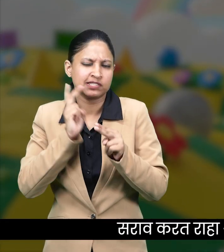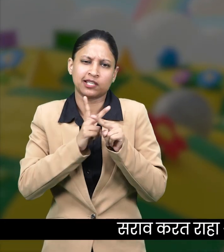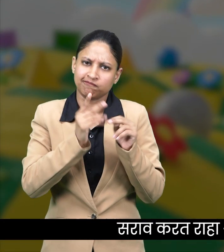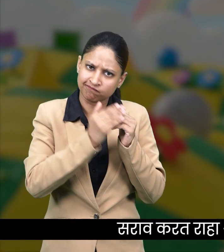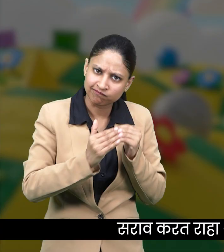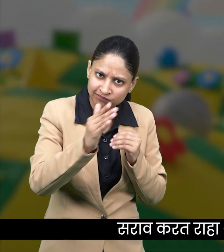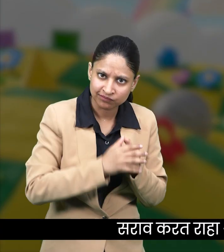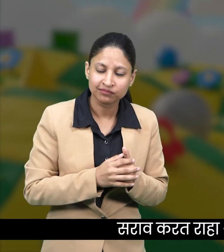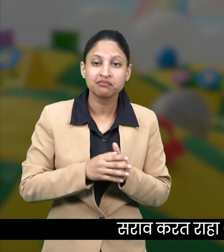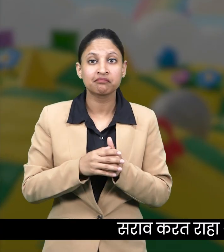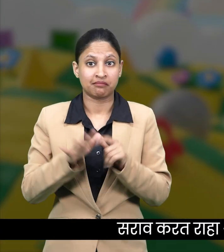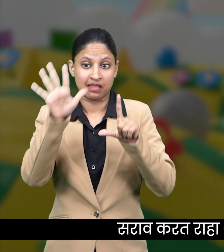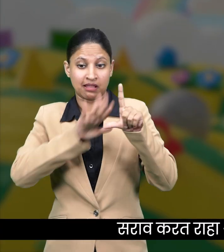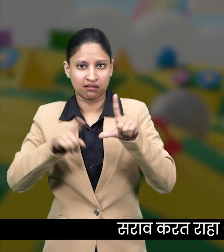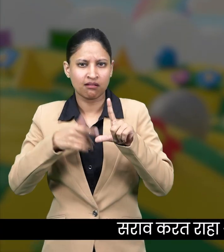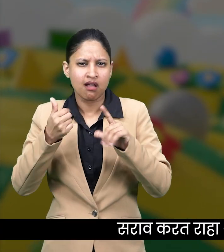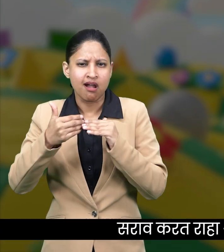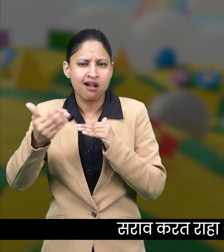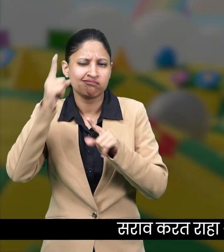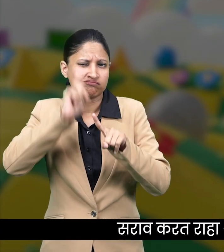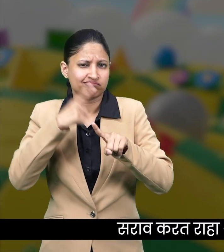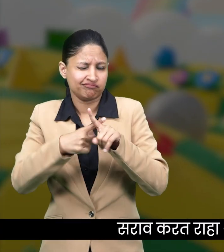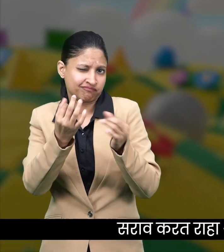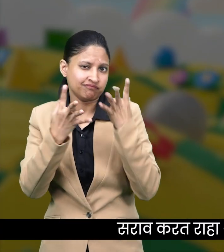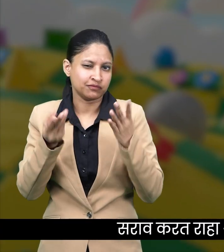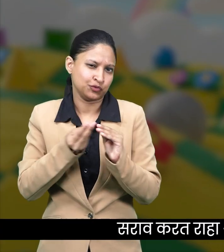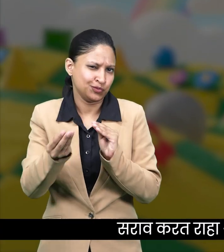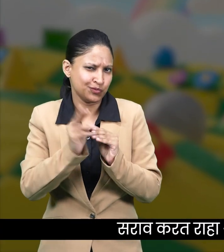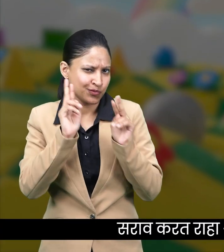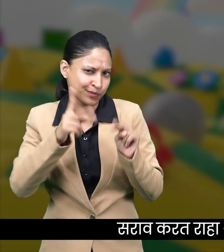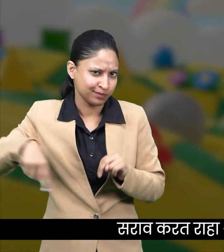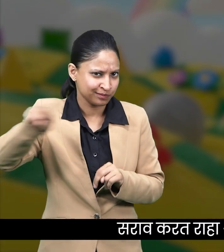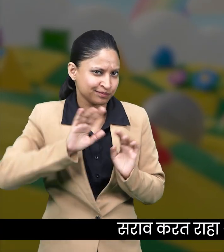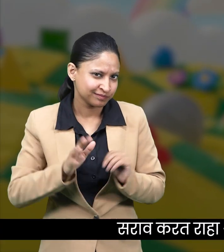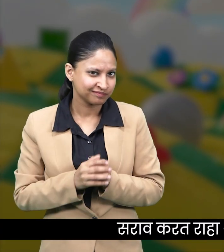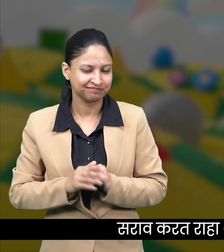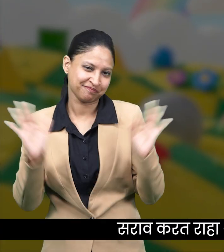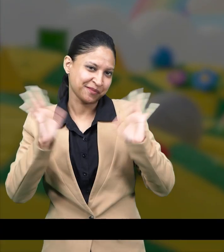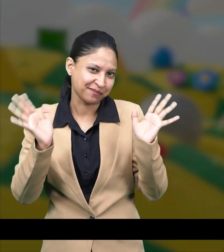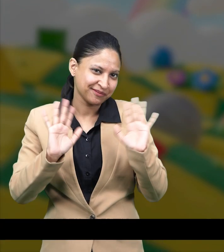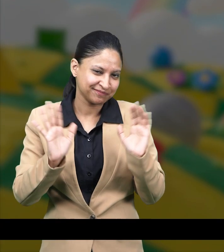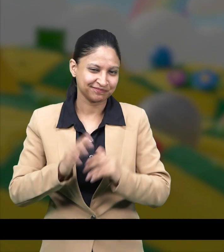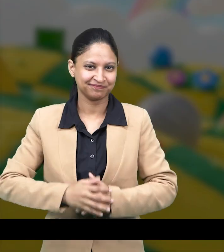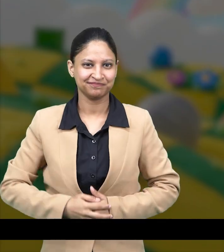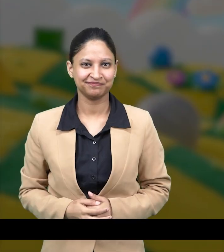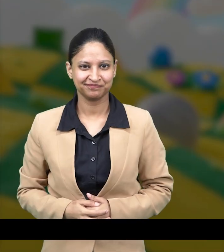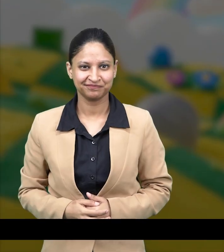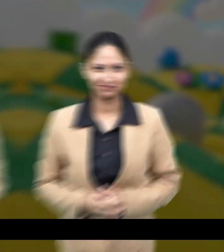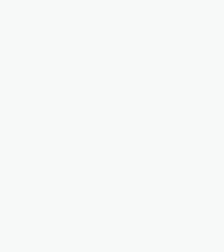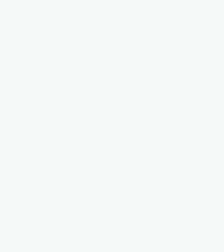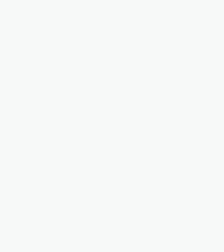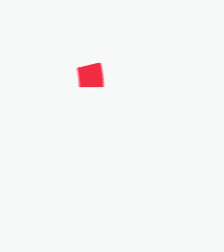सराव करत राहा, लवकरच तुम्ही क्षेत्रफळाचे तज्ञ बनाल. बाय बाय.